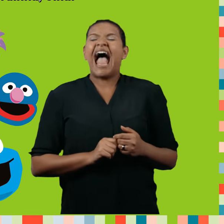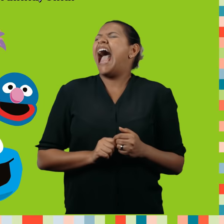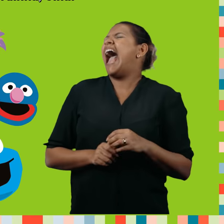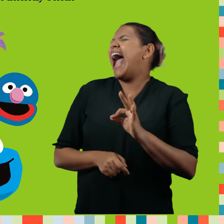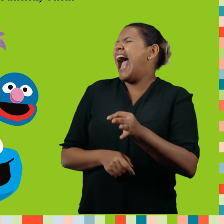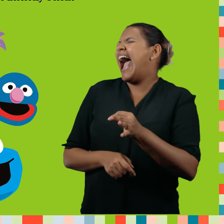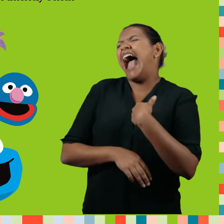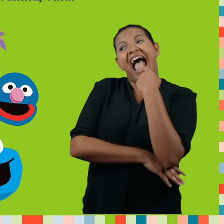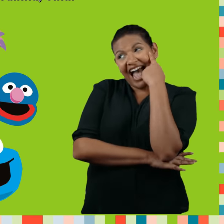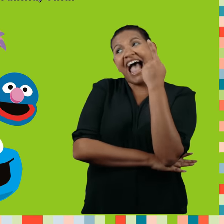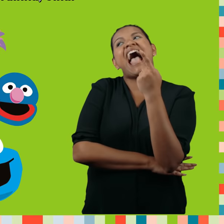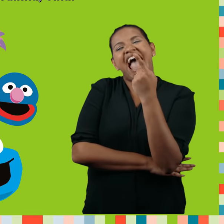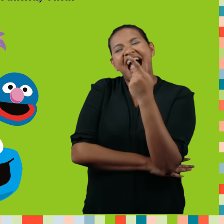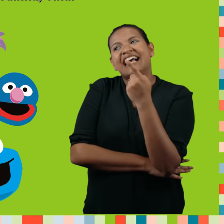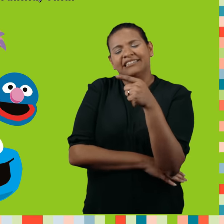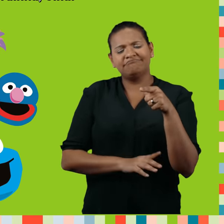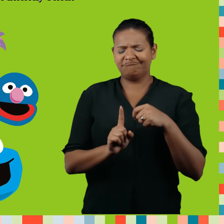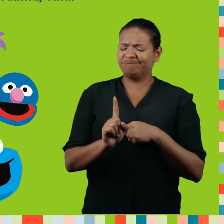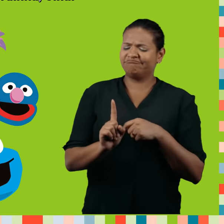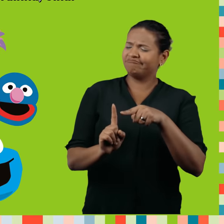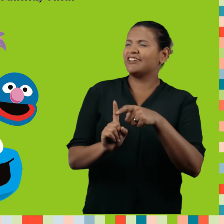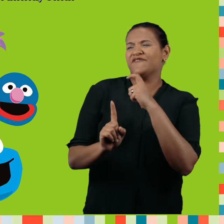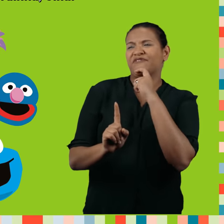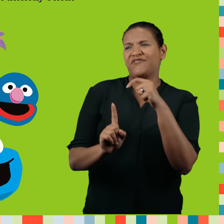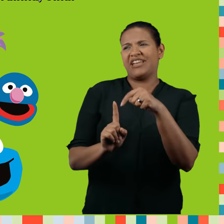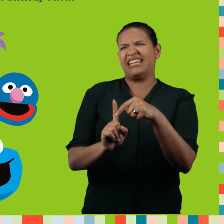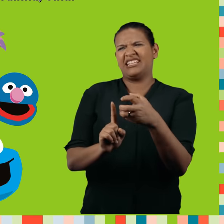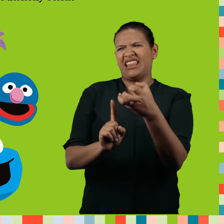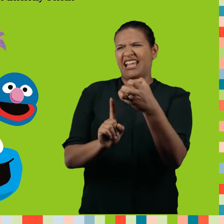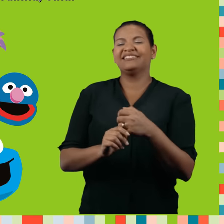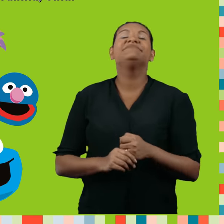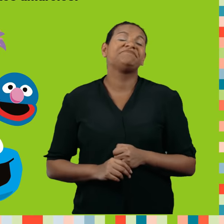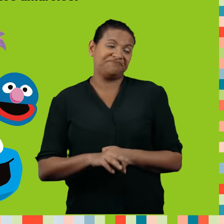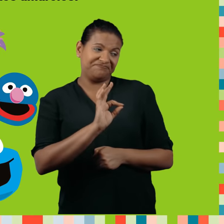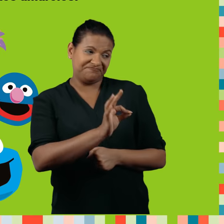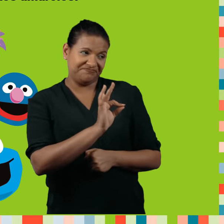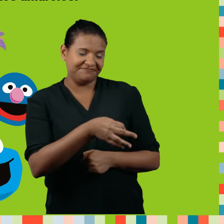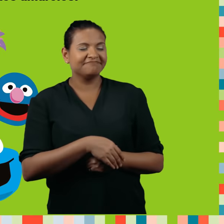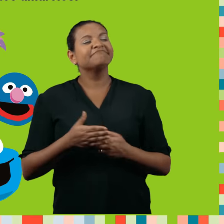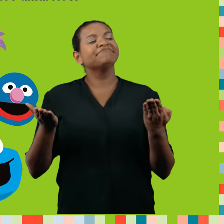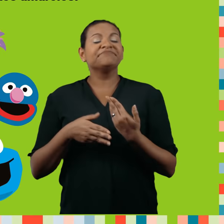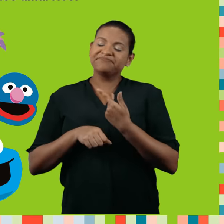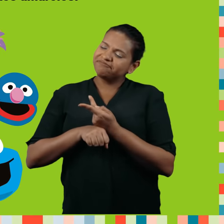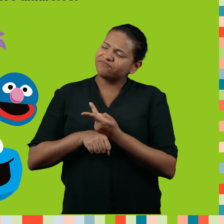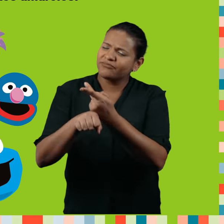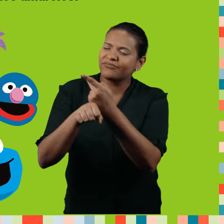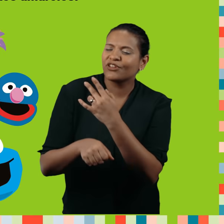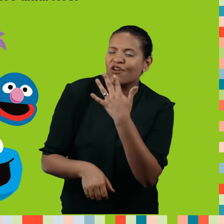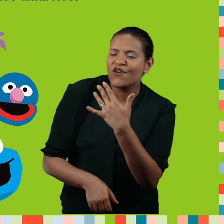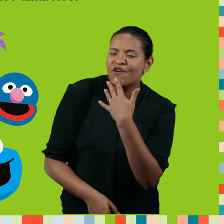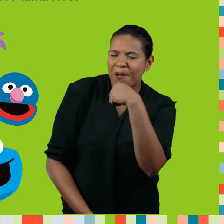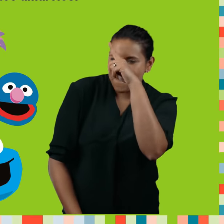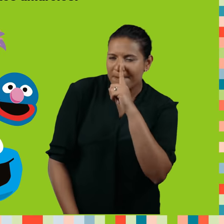é! mas é que essa aqui ainda tá verdinha, olha! bom! Agora vamos procurar